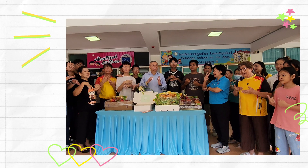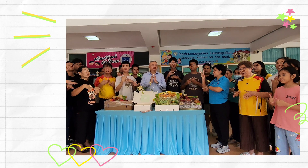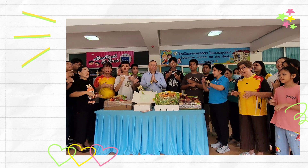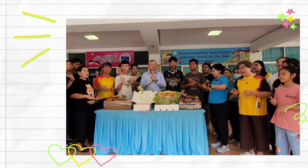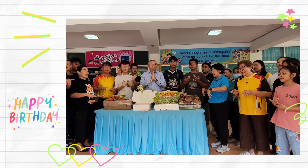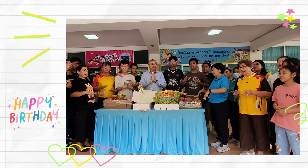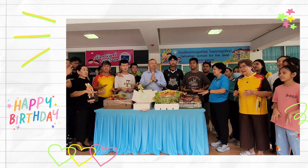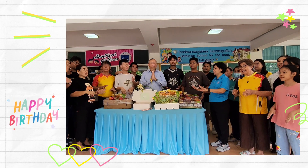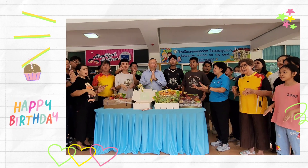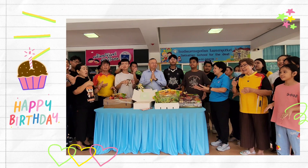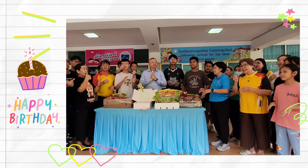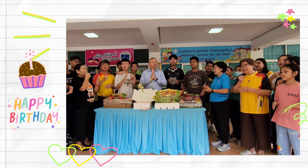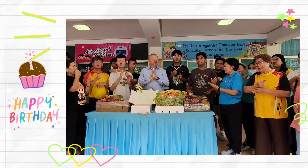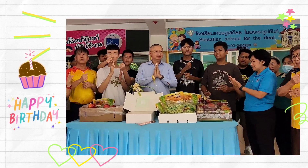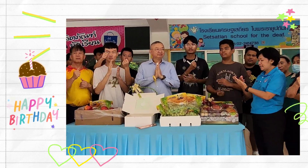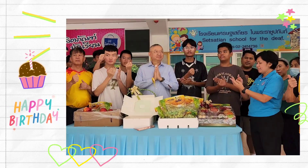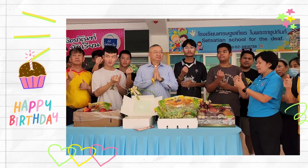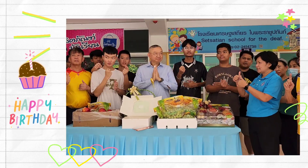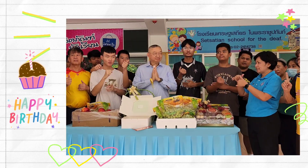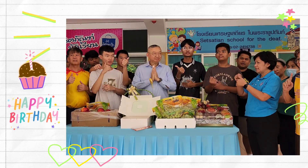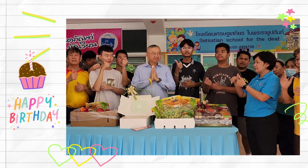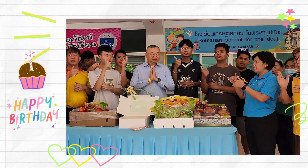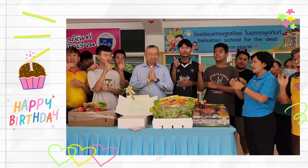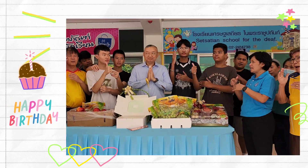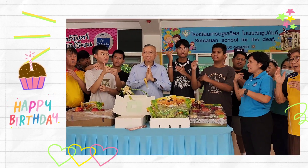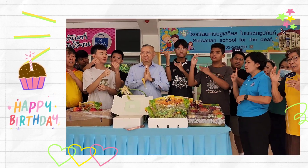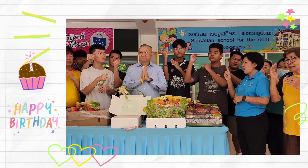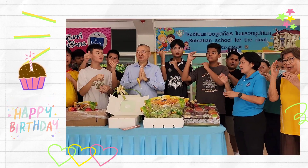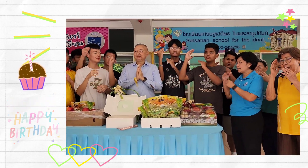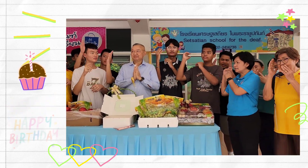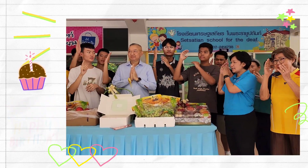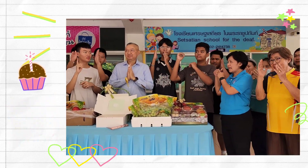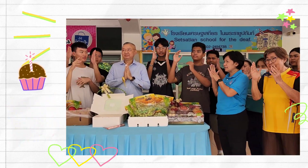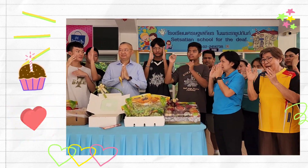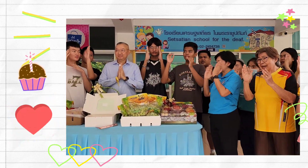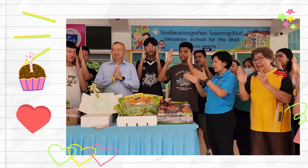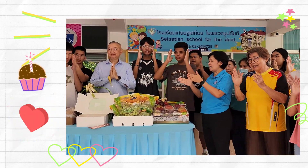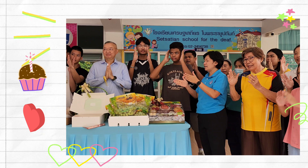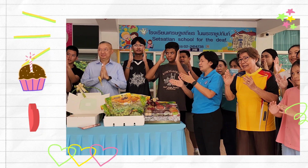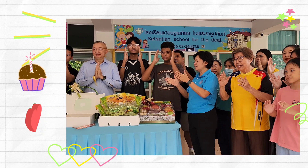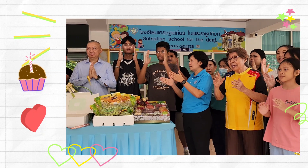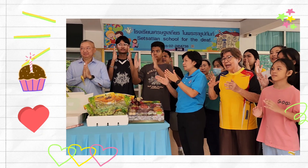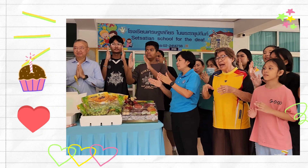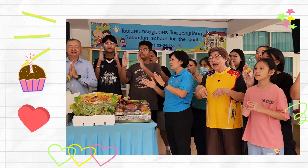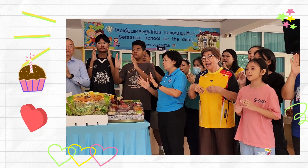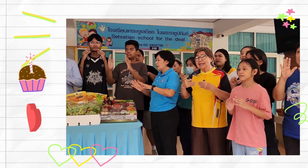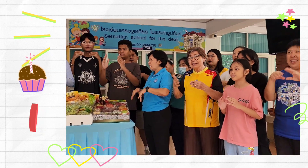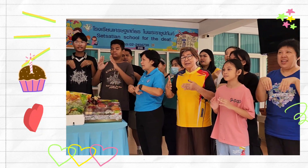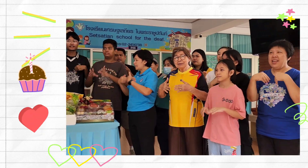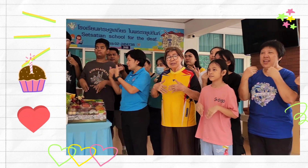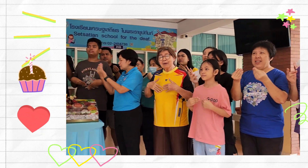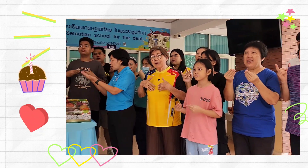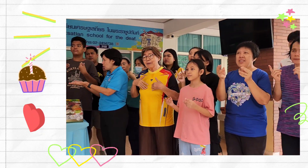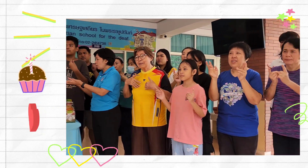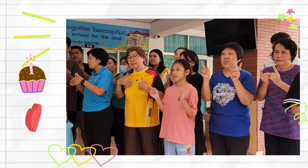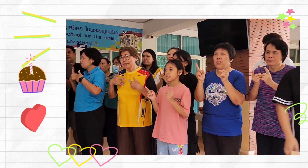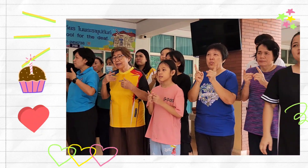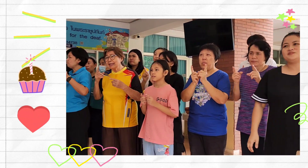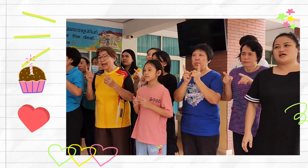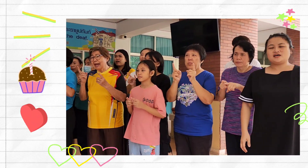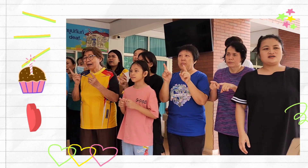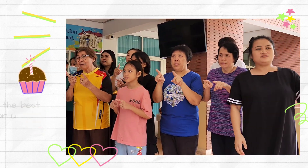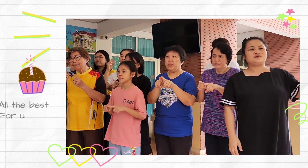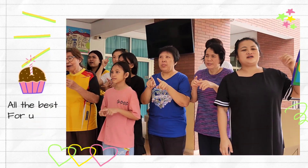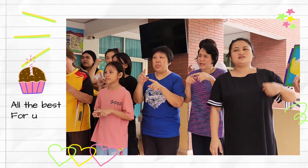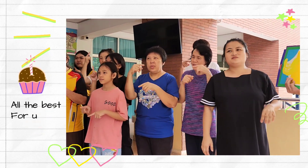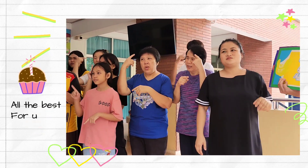วันเกิดสิ่งประเสริฐใดหวังตั้งใจให้ได้สม